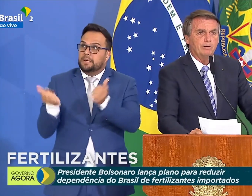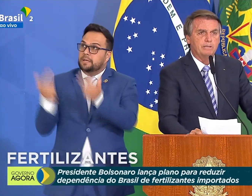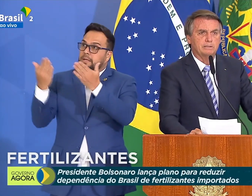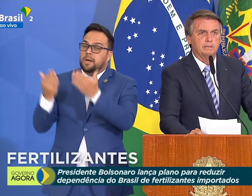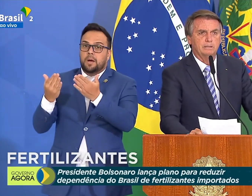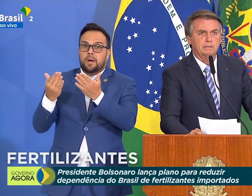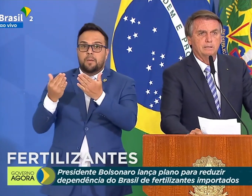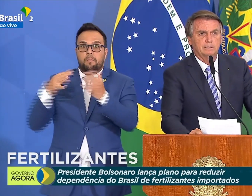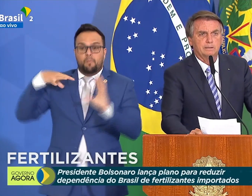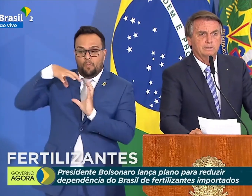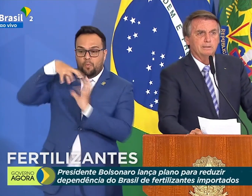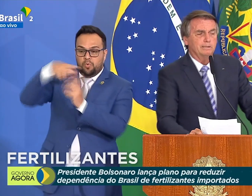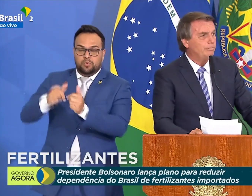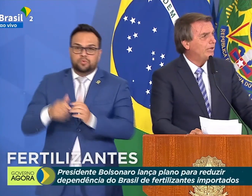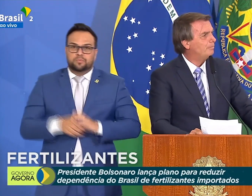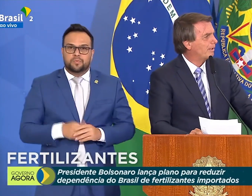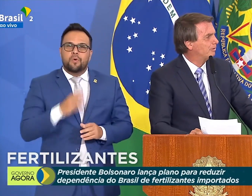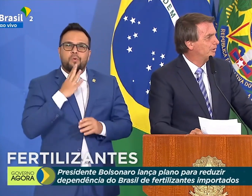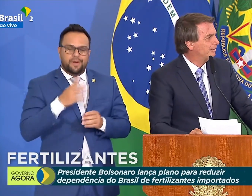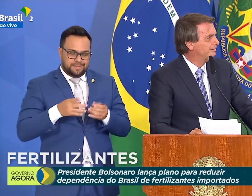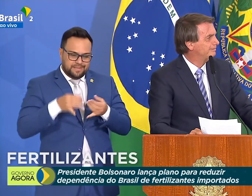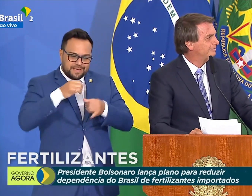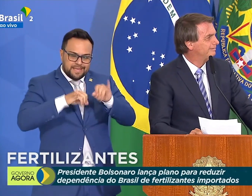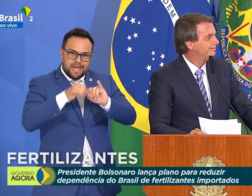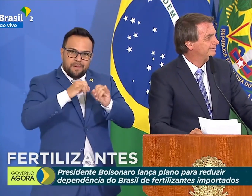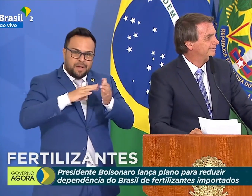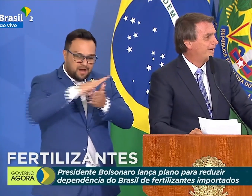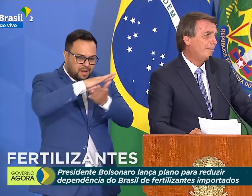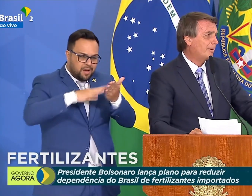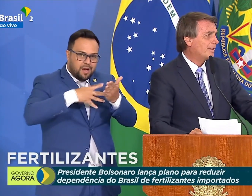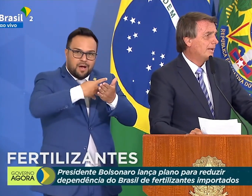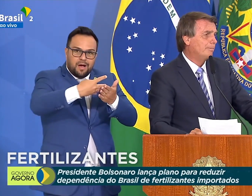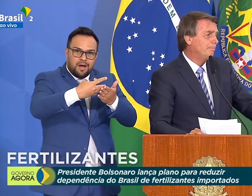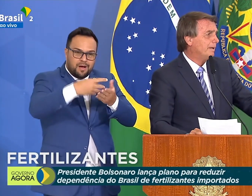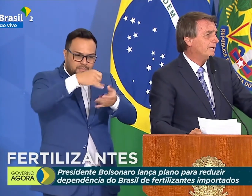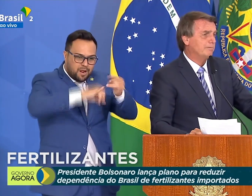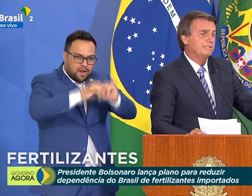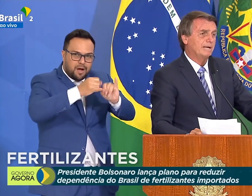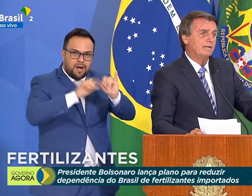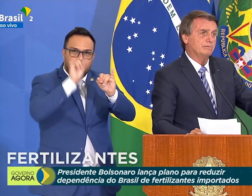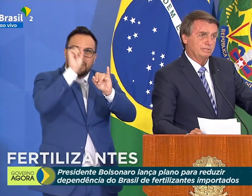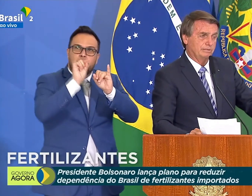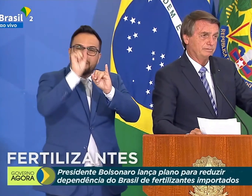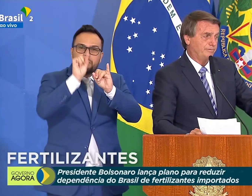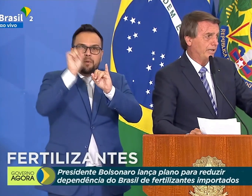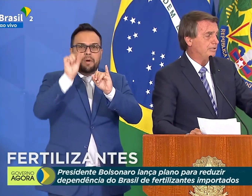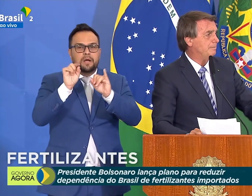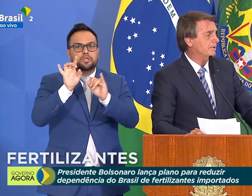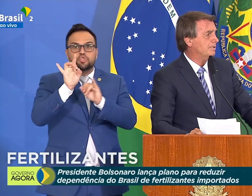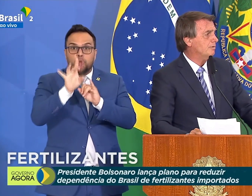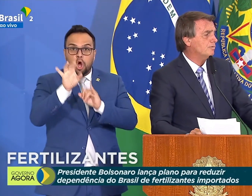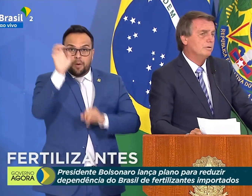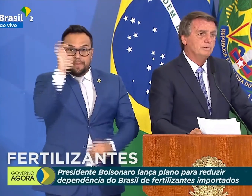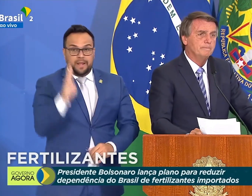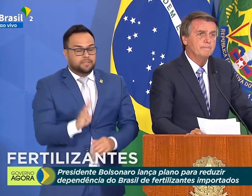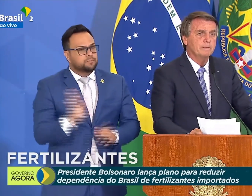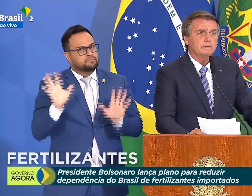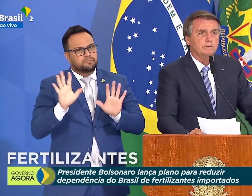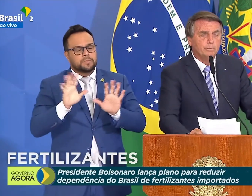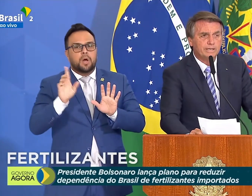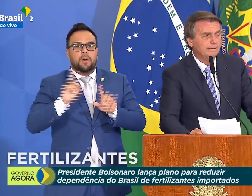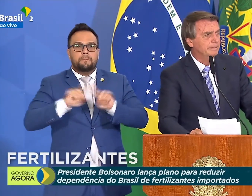tabela periódica, não é no Brasil todo. É, por exemplo, um pequeno estado, falando de dimensão,